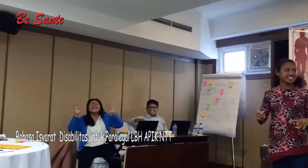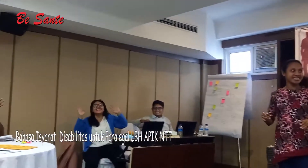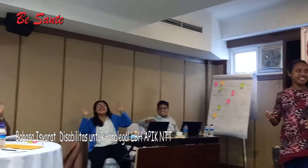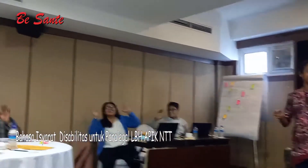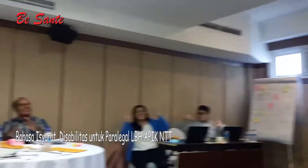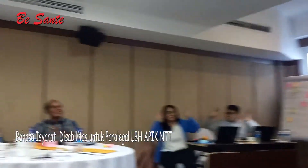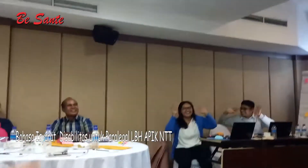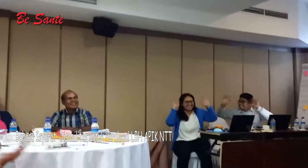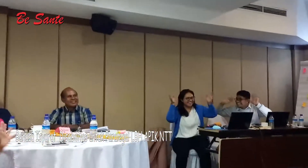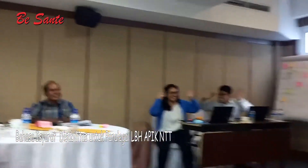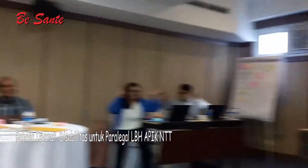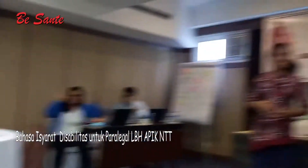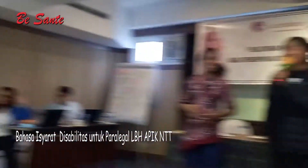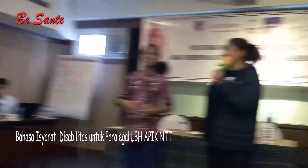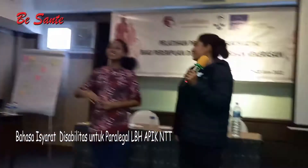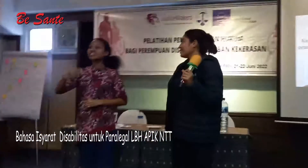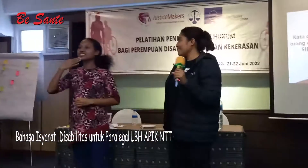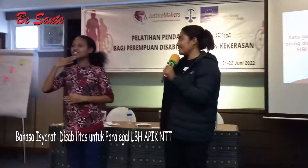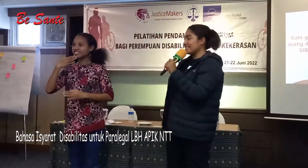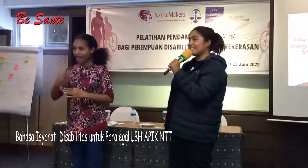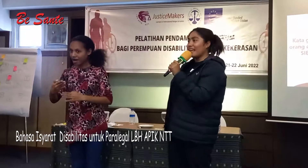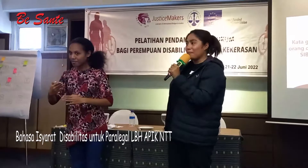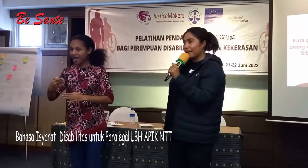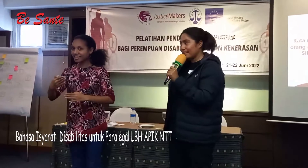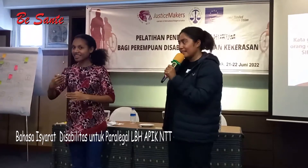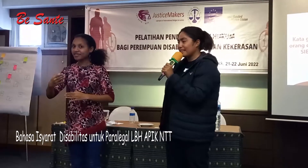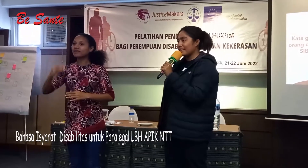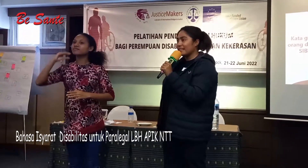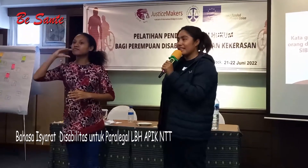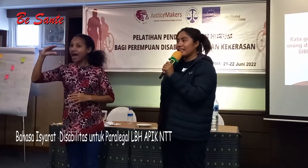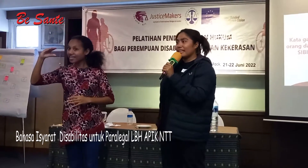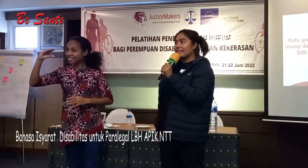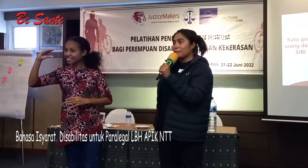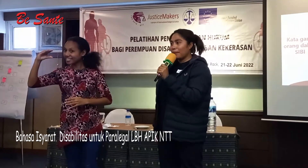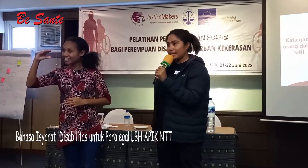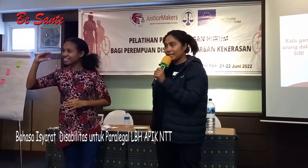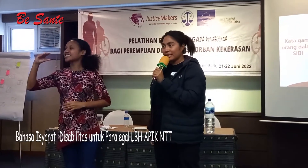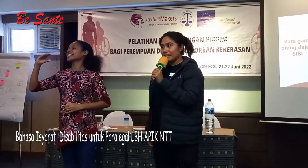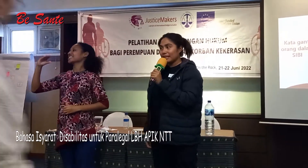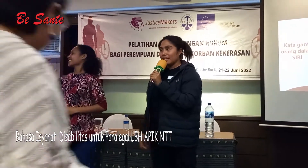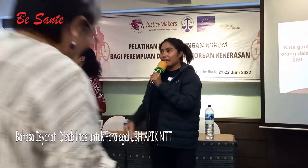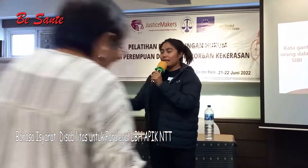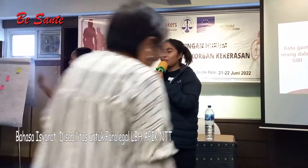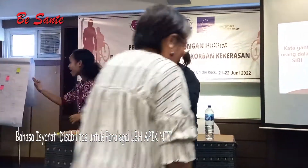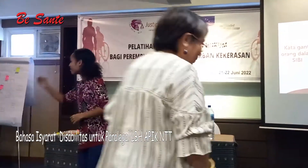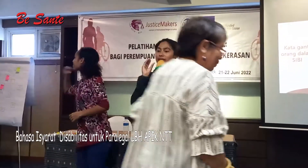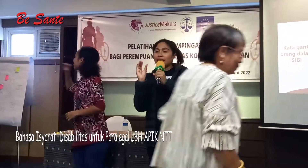Halo. Selamat pagi. Selamat pagi. Bukan begini